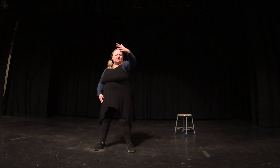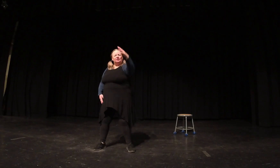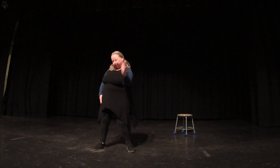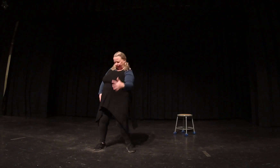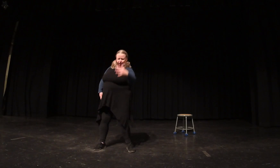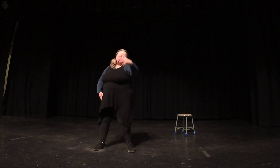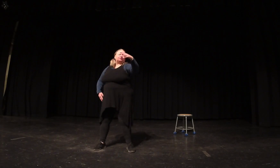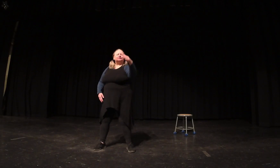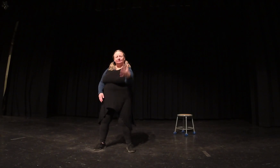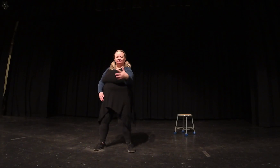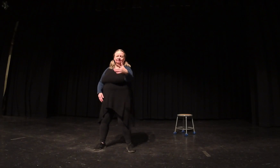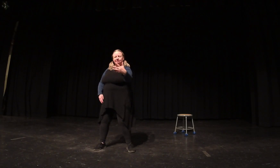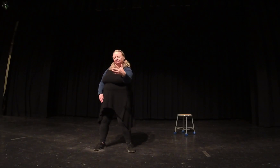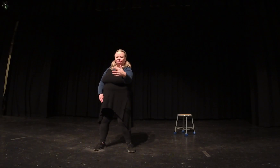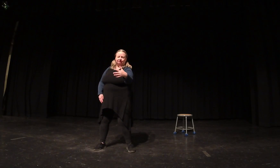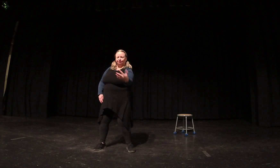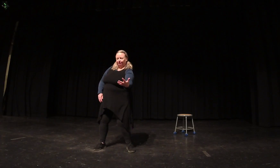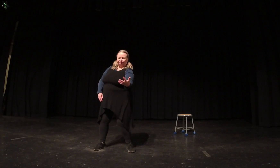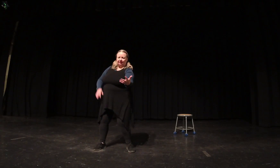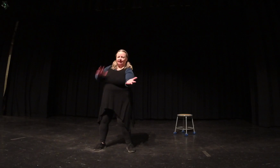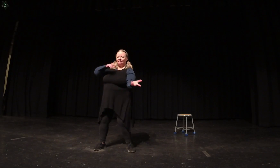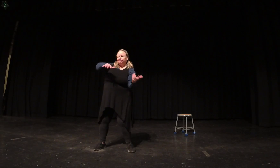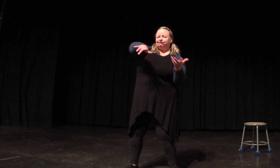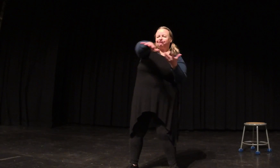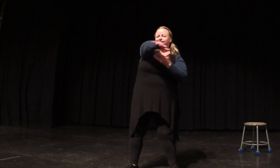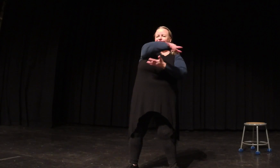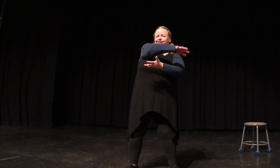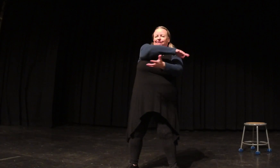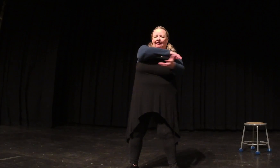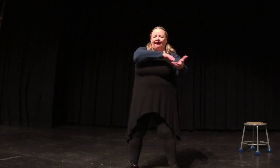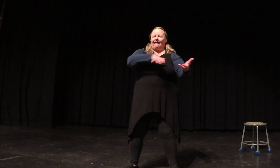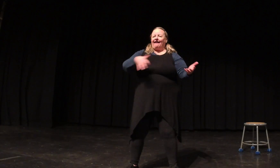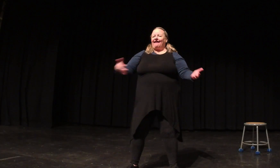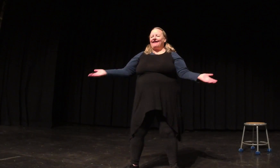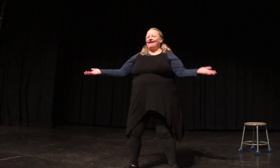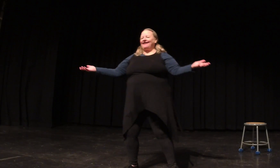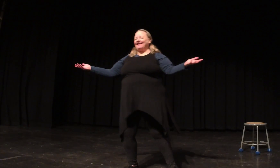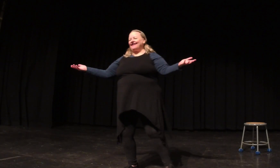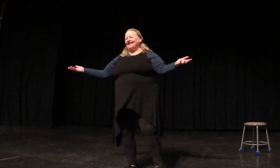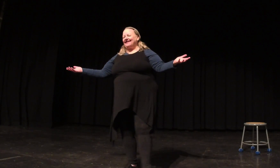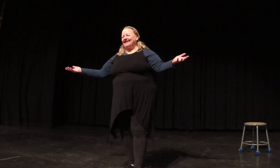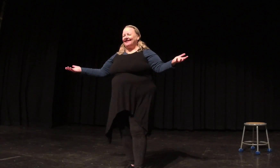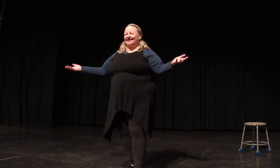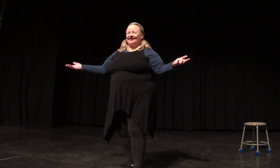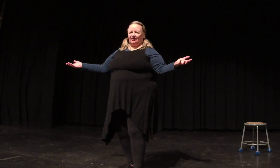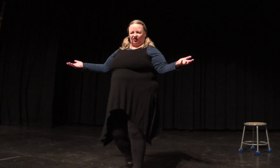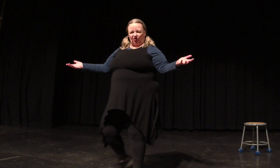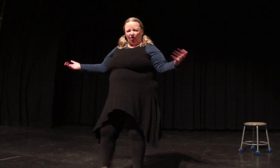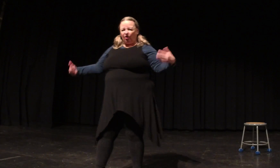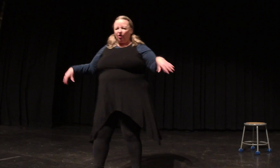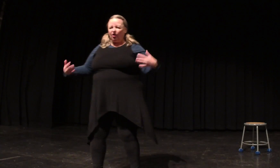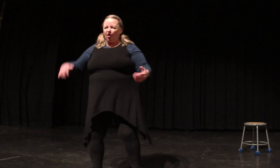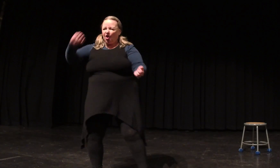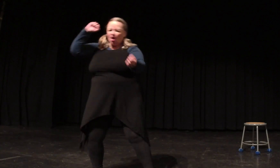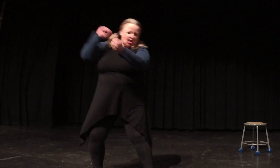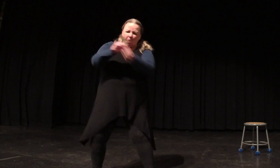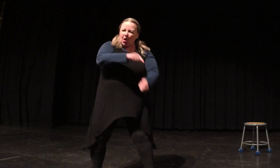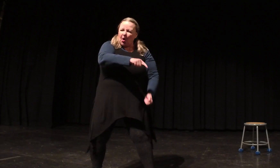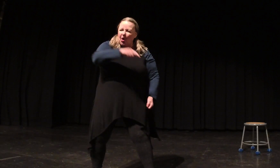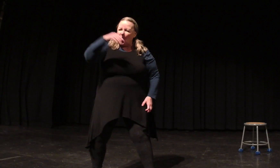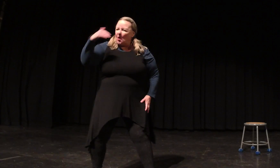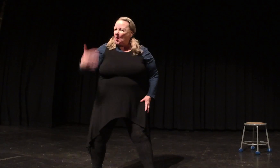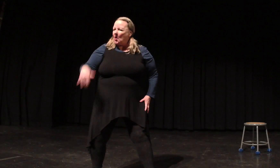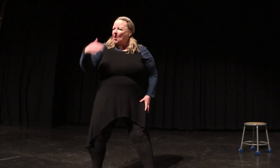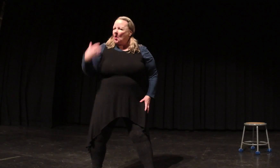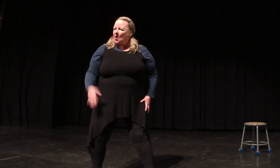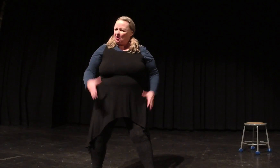il a tombé. Bon, on a réussi. Oh, la poussière, hein? Oh,